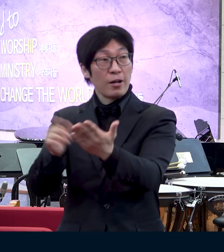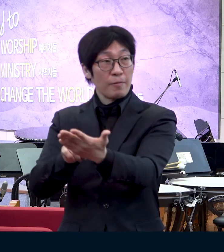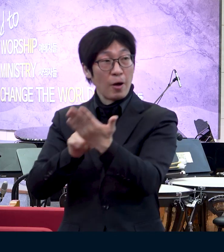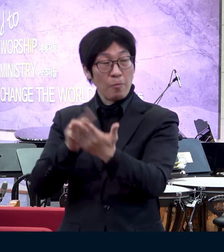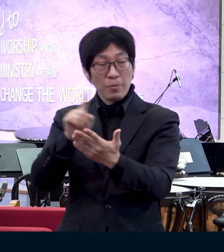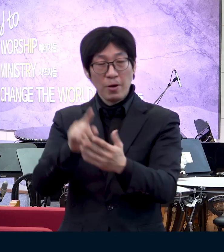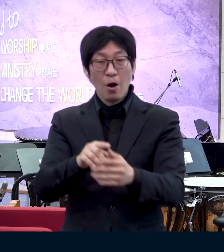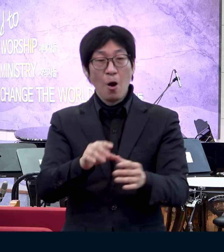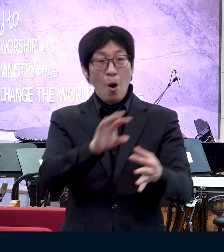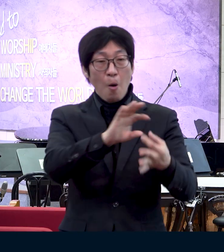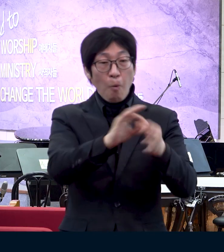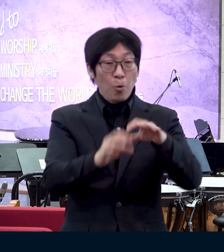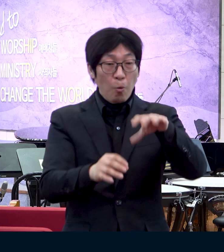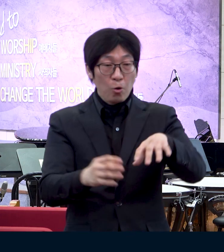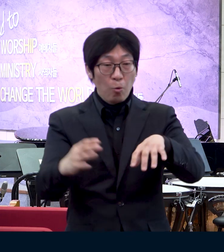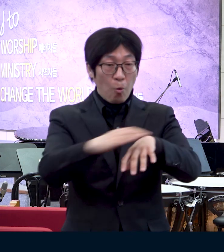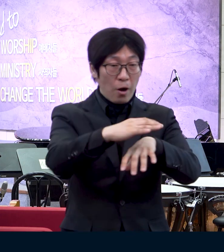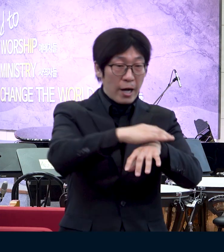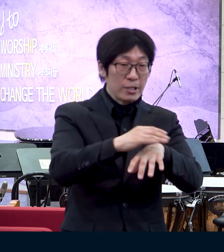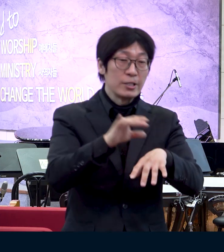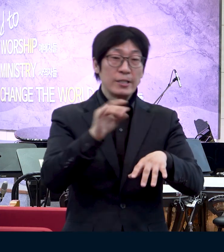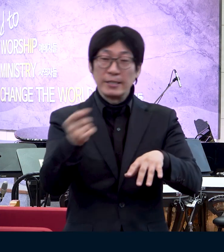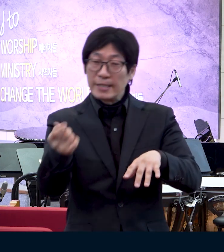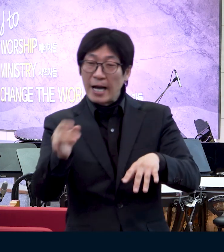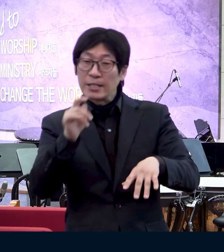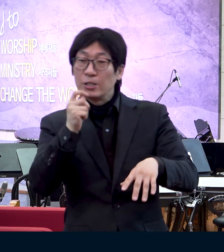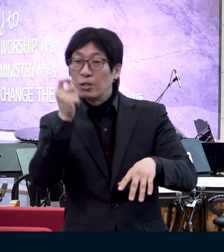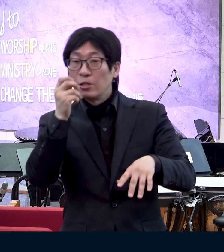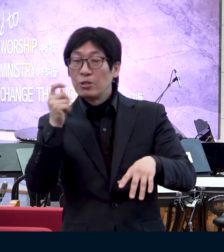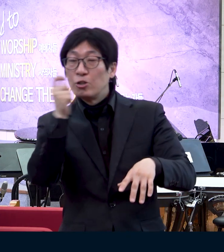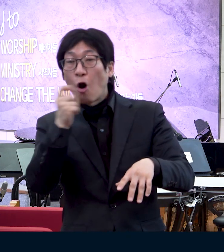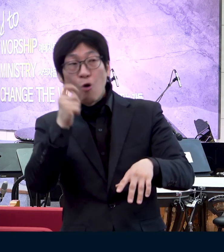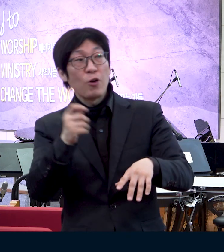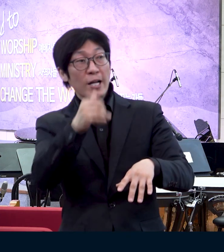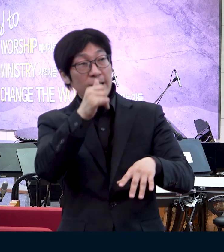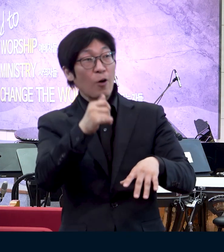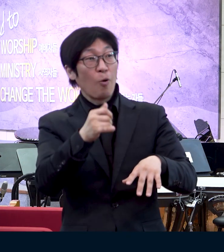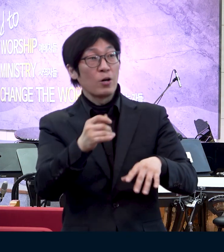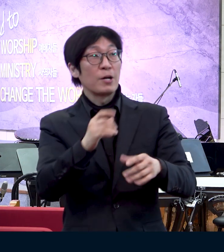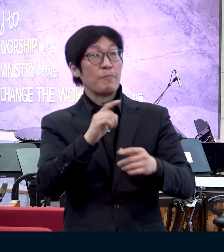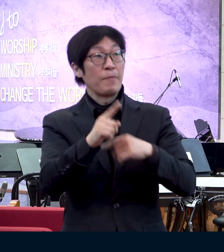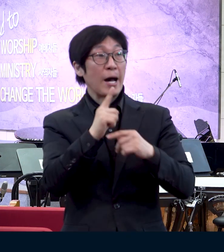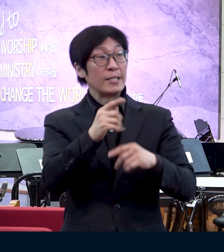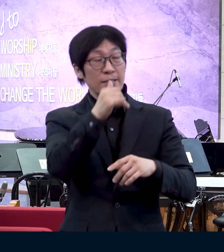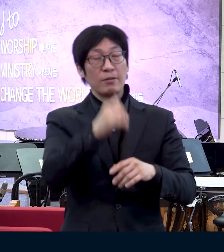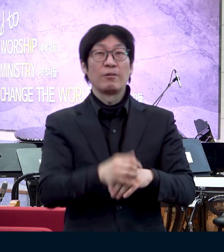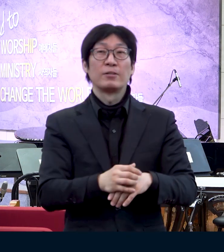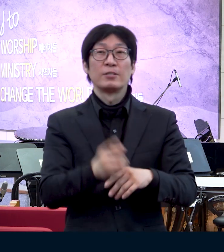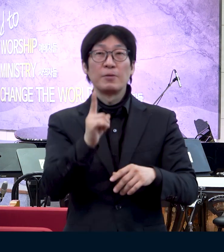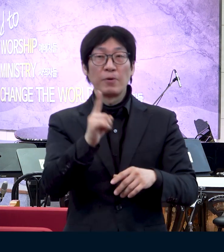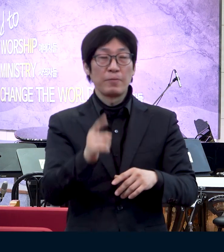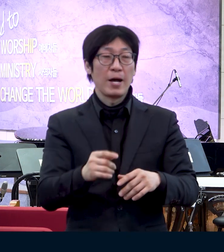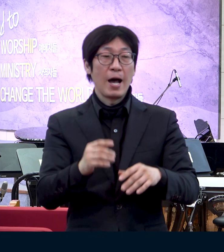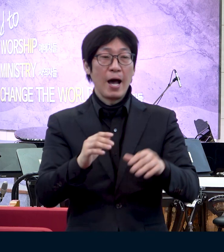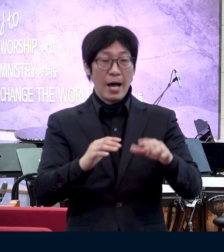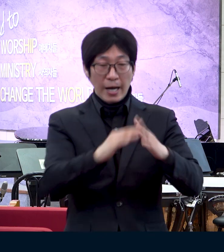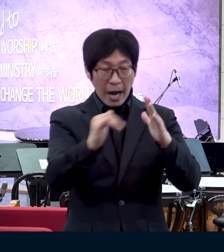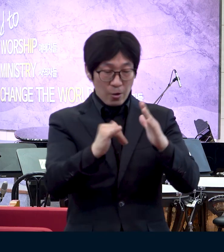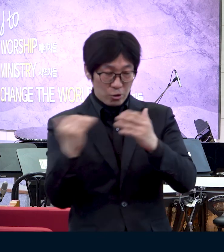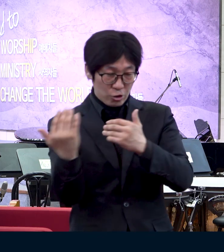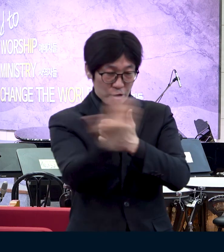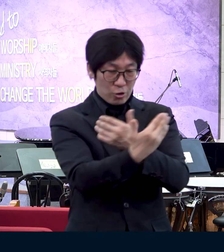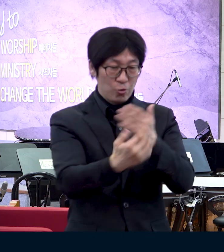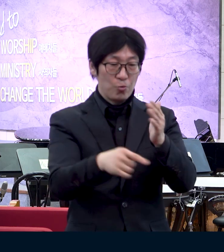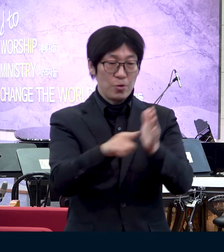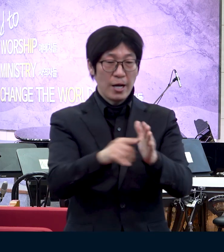말이에요. 자, 그래서 가족을 위해 부르심을 받은 사람은요, 무엇보다 가족을 지키기 위한 거룩한 싸움을 멈추면